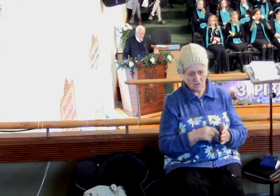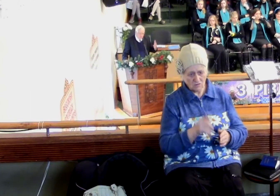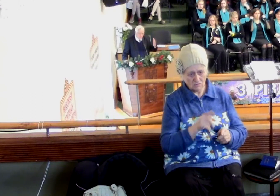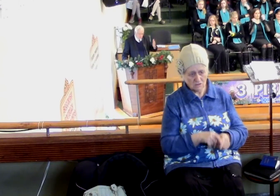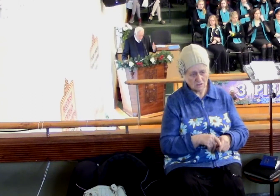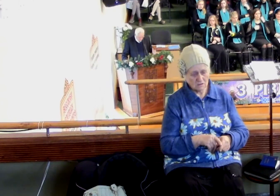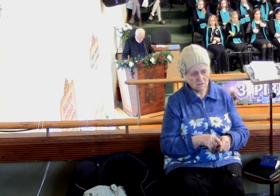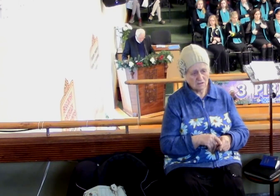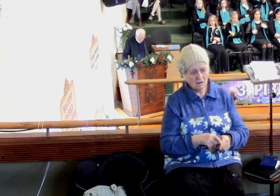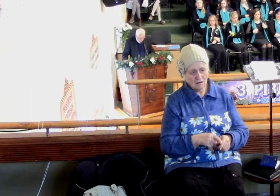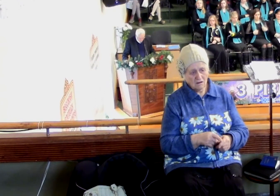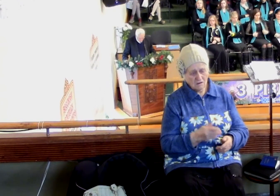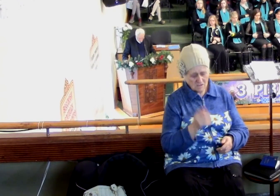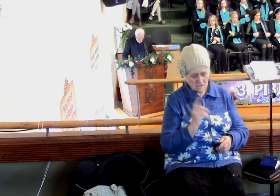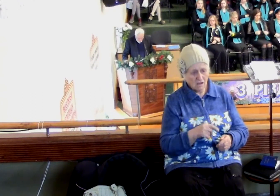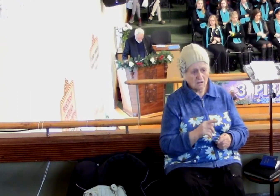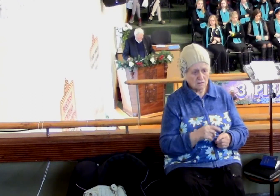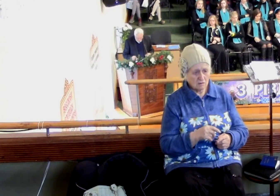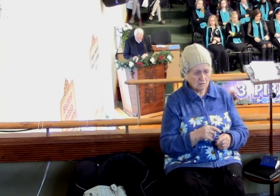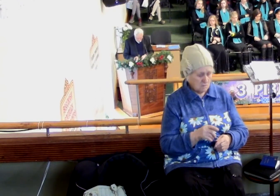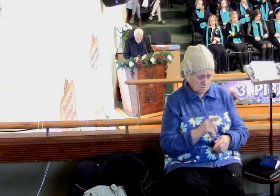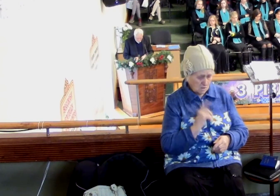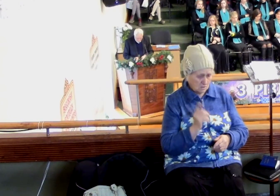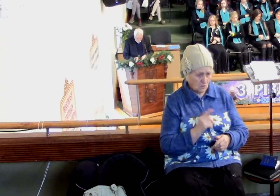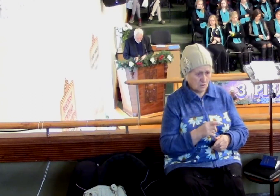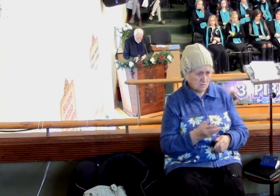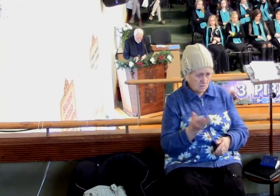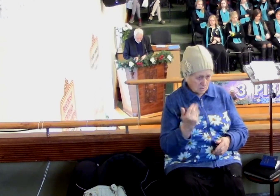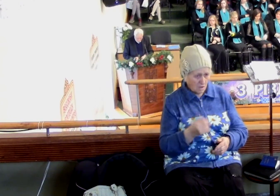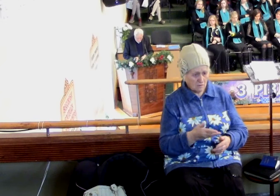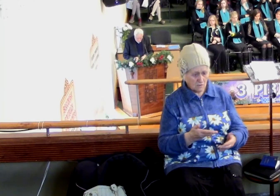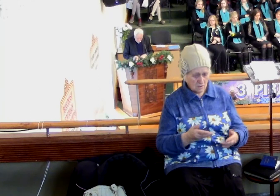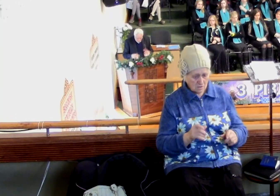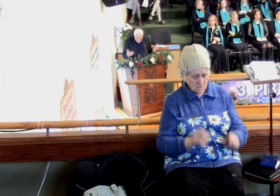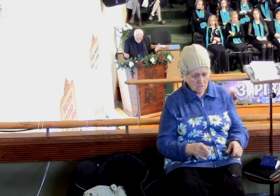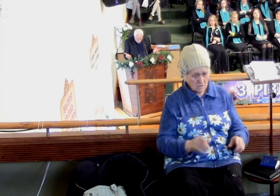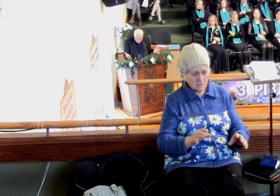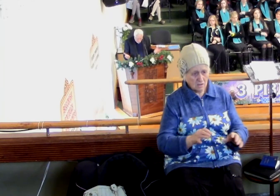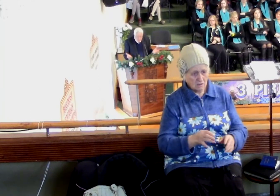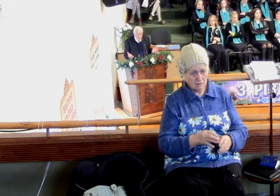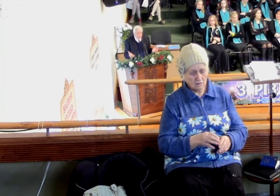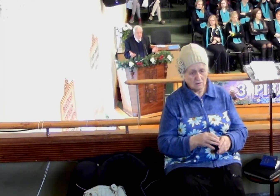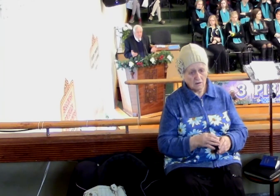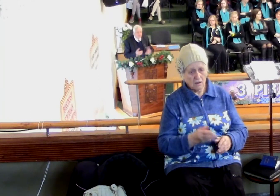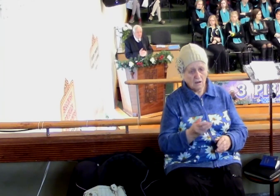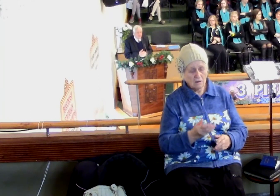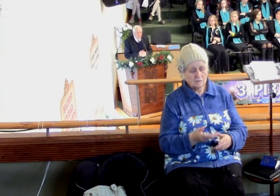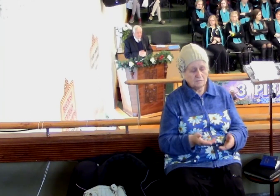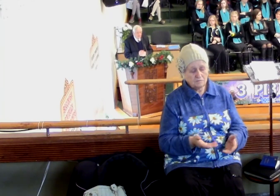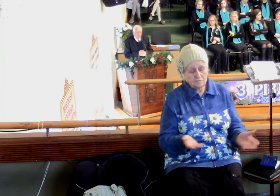Недавно сидел в рядах наших А когда приходит человек новый,